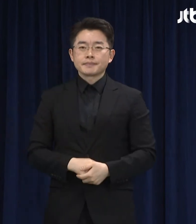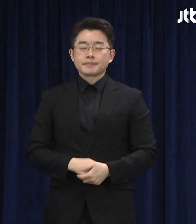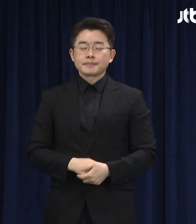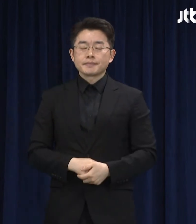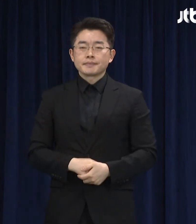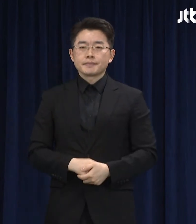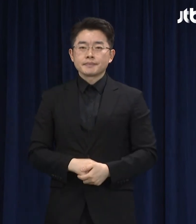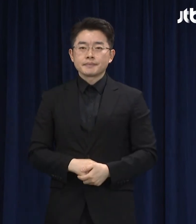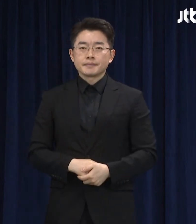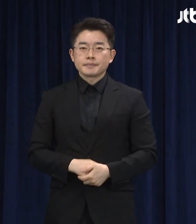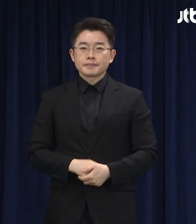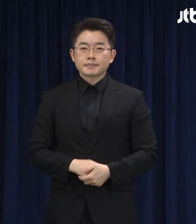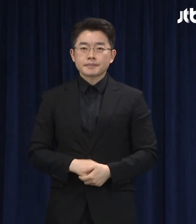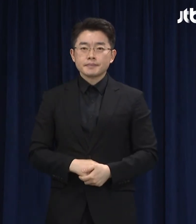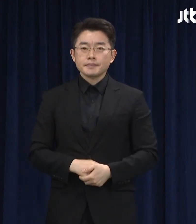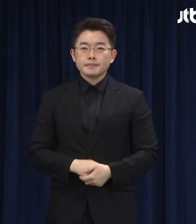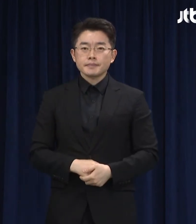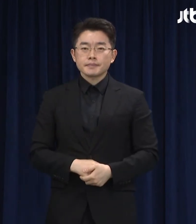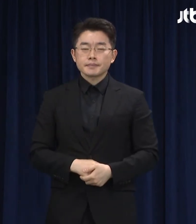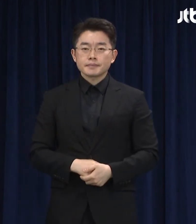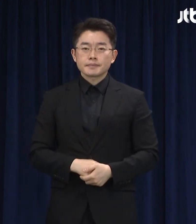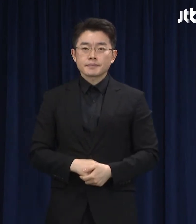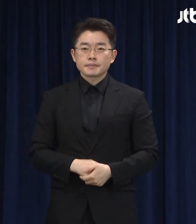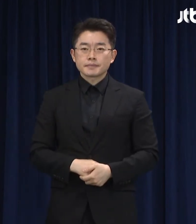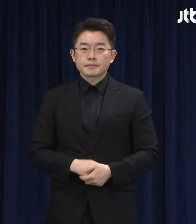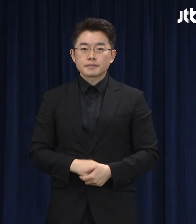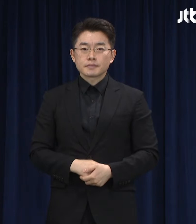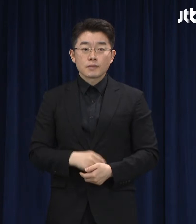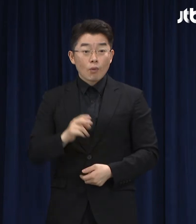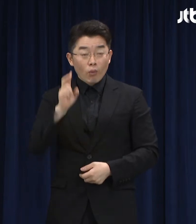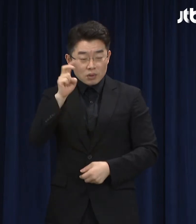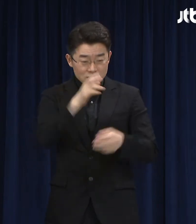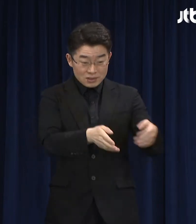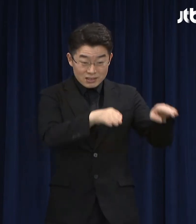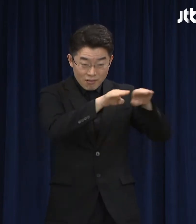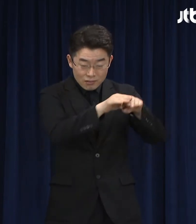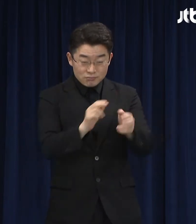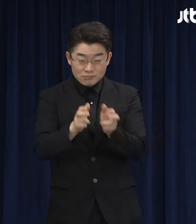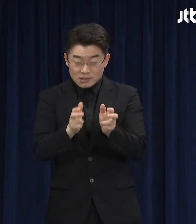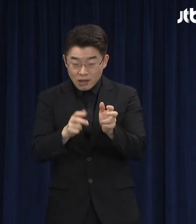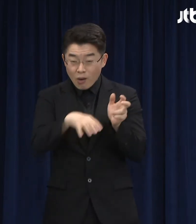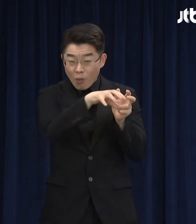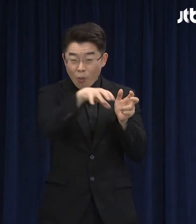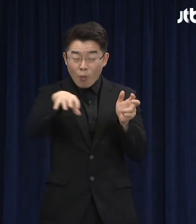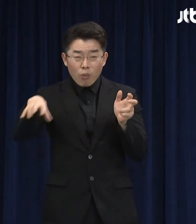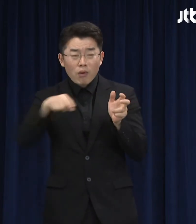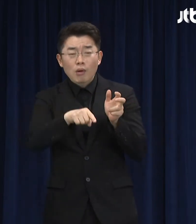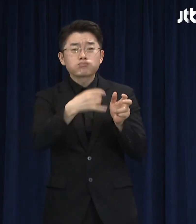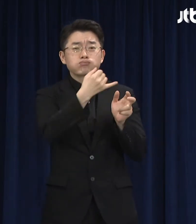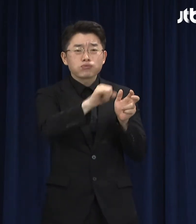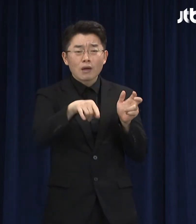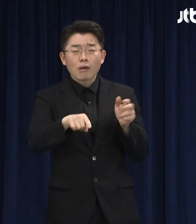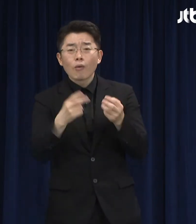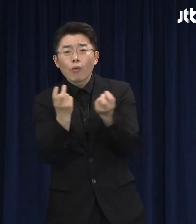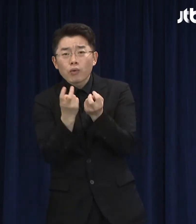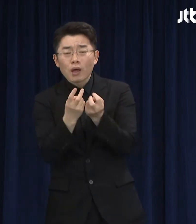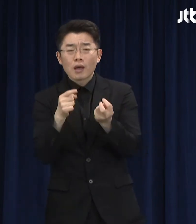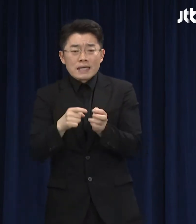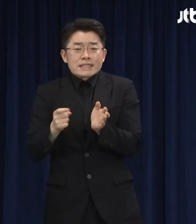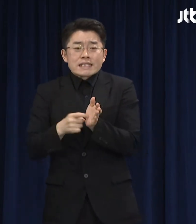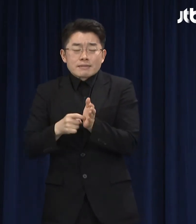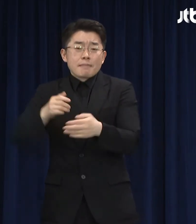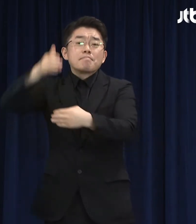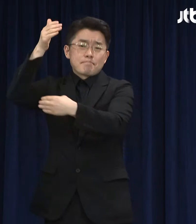아울러서 주요한 핵심 설비들이 고장이 났을 경우에 대책에 대해서 긴급